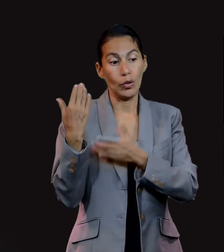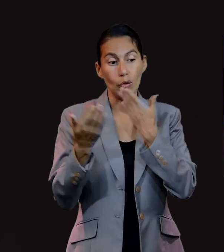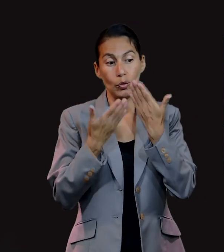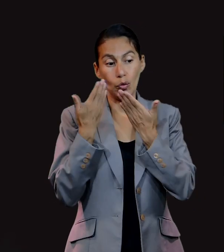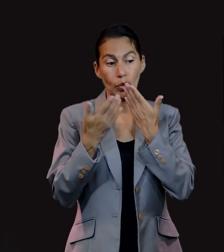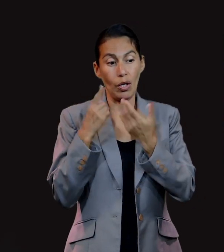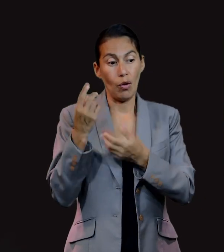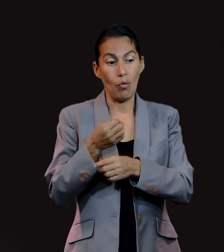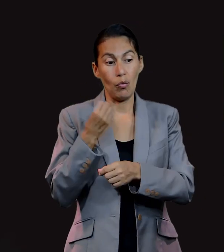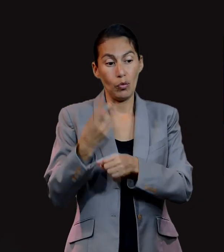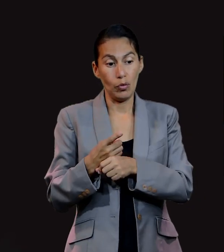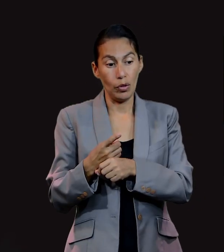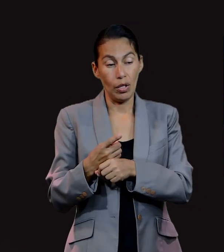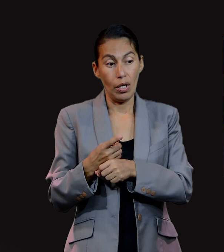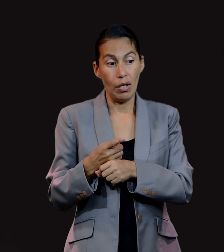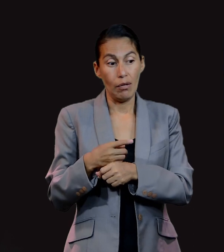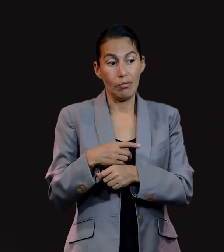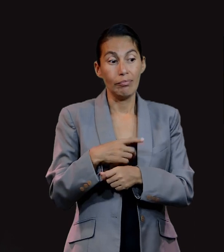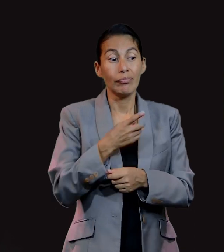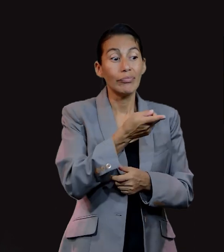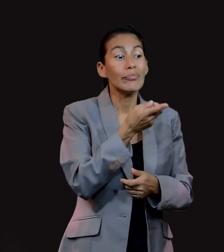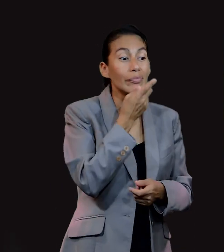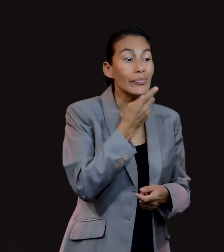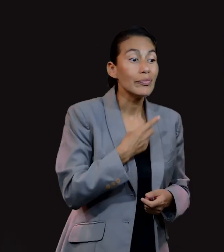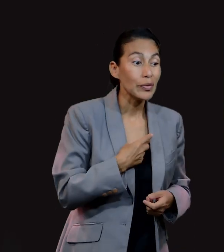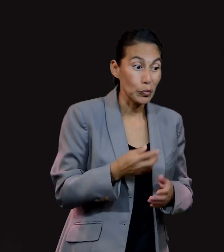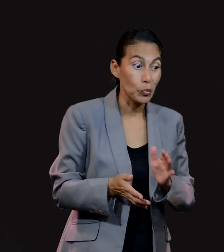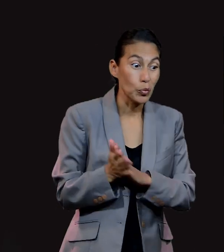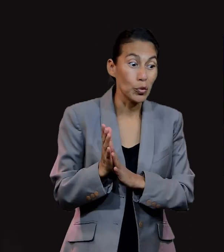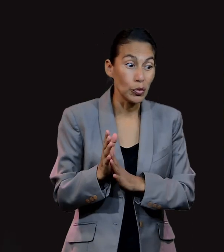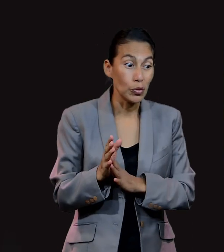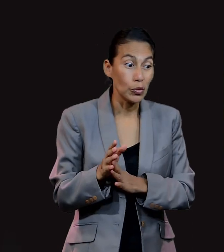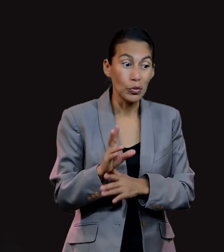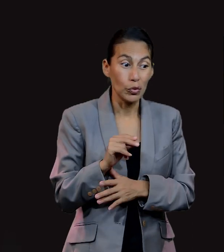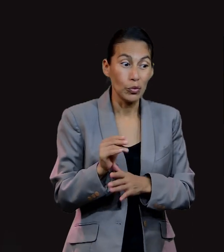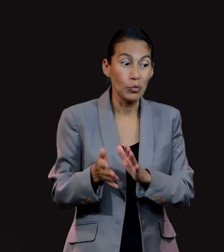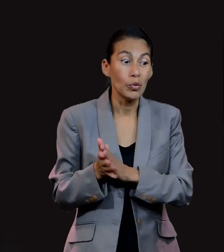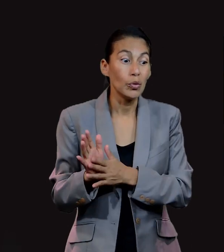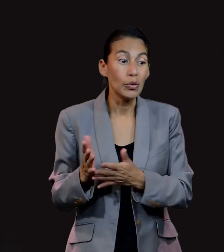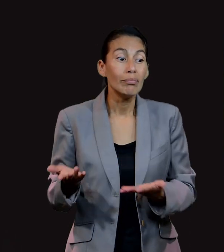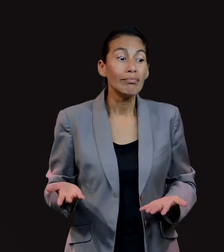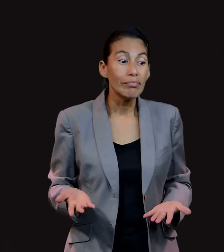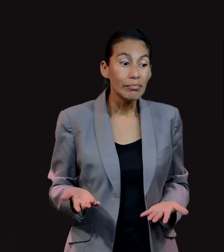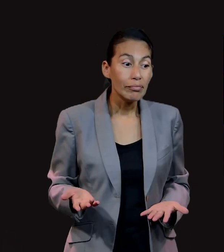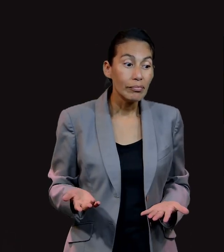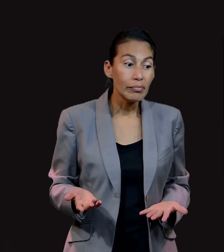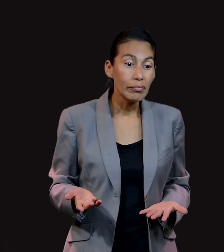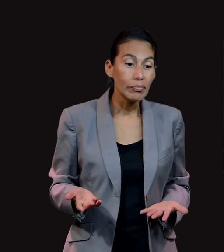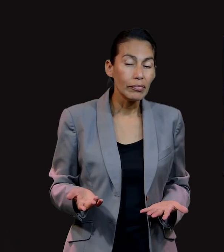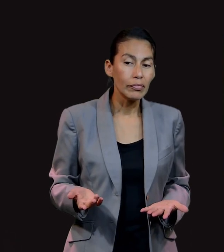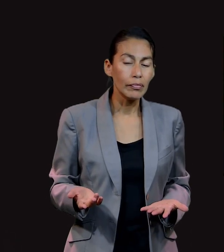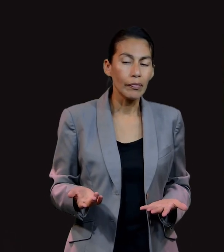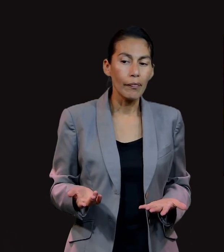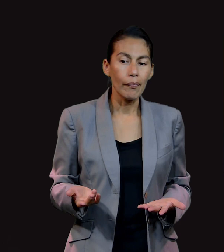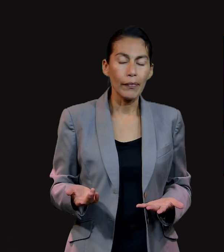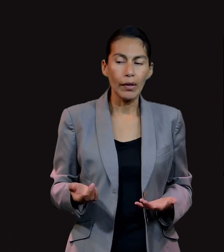de ir o no ir y ella me dijo bueno yo no sé qué ha pensado usted pero